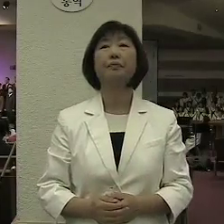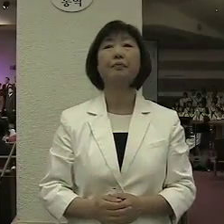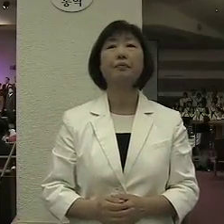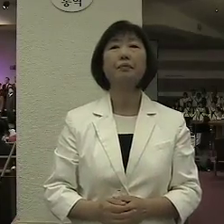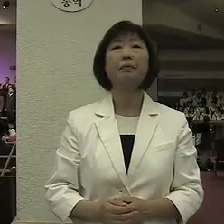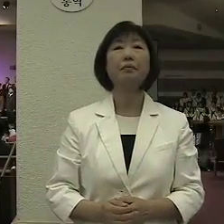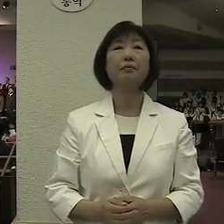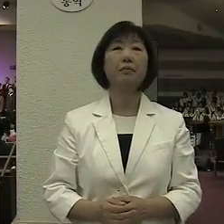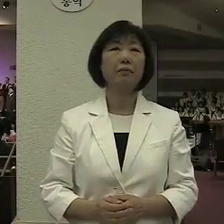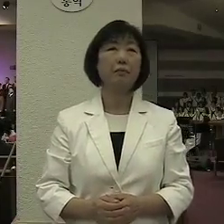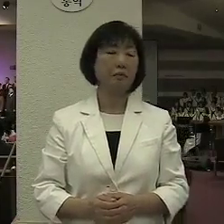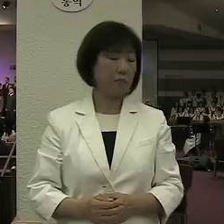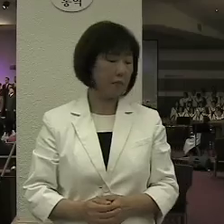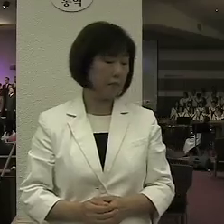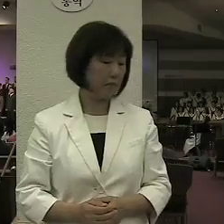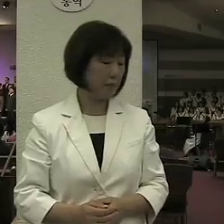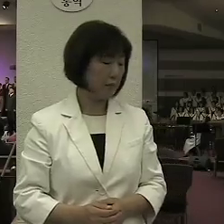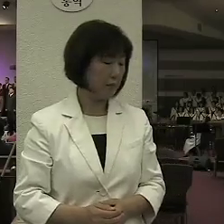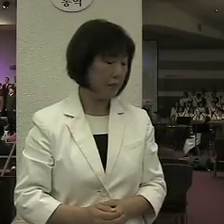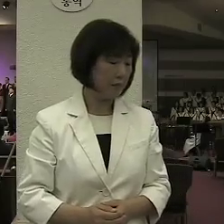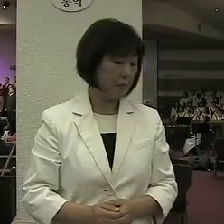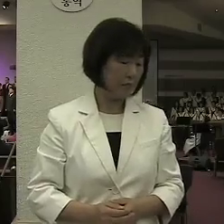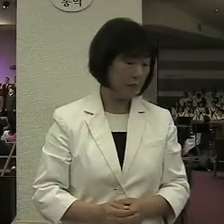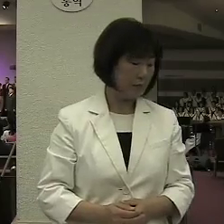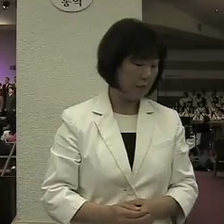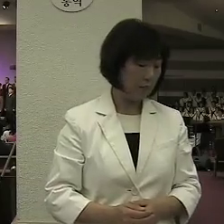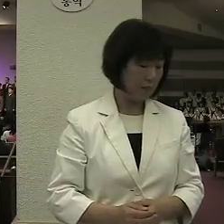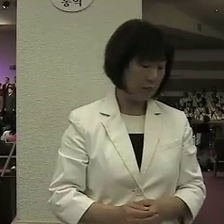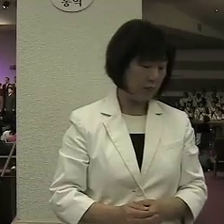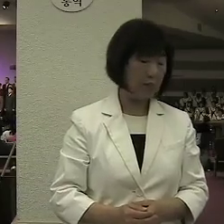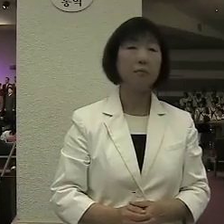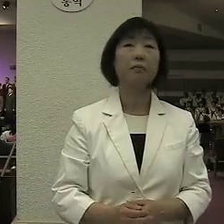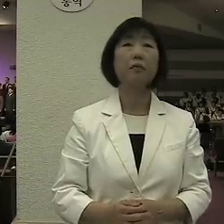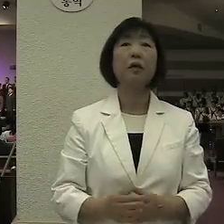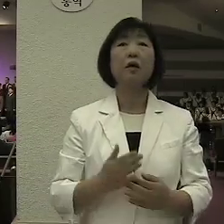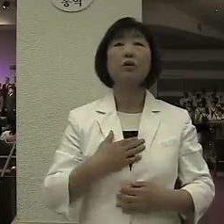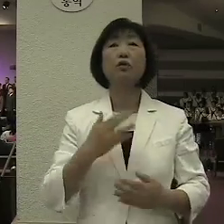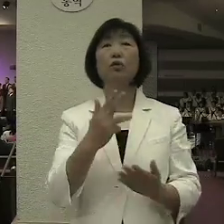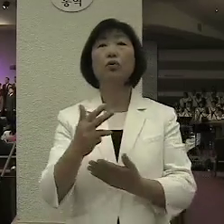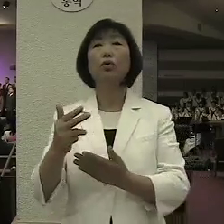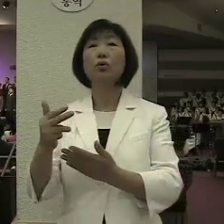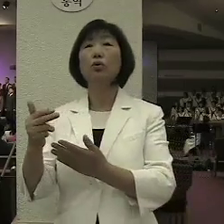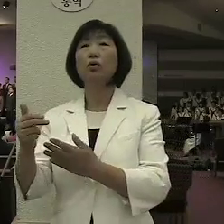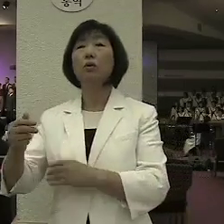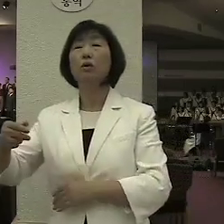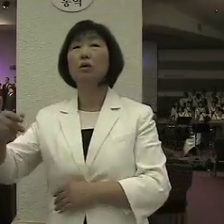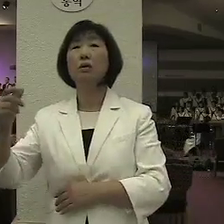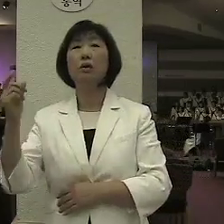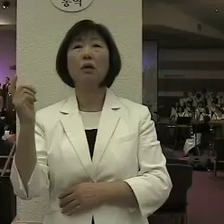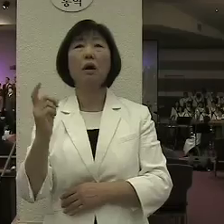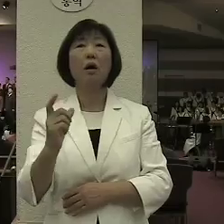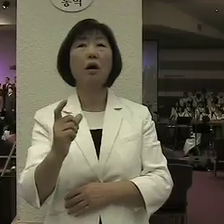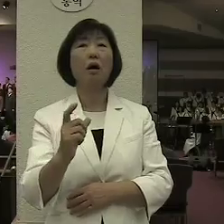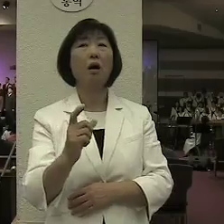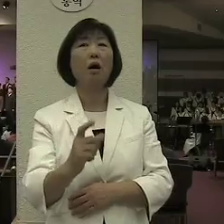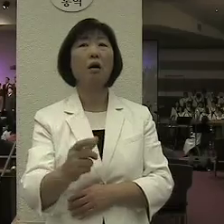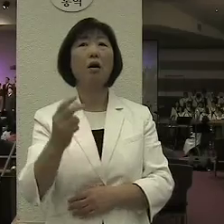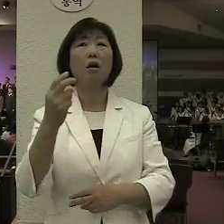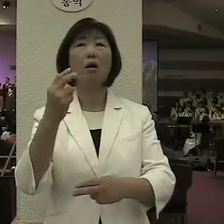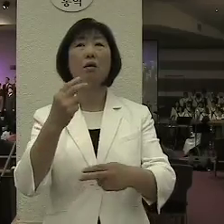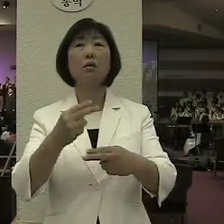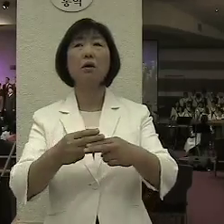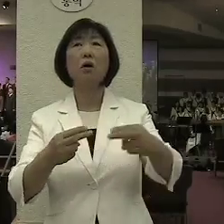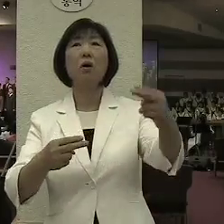감사와 하나님 앞에 헌신하는 마음으로 헌금할 수 있기를 바랍니다. 오늘 헌금성으로는 우리 16일반